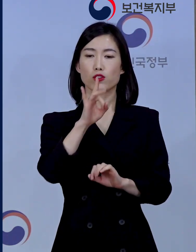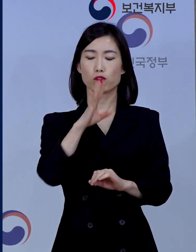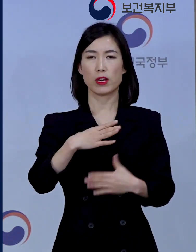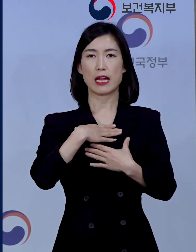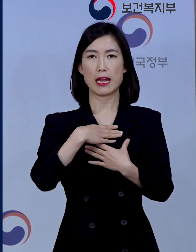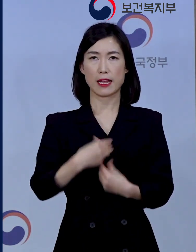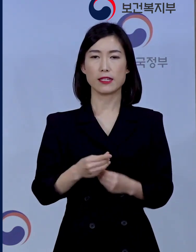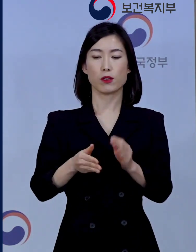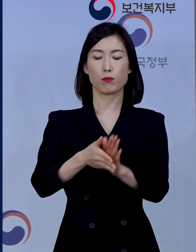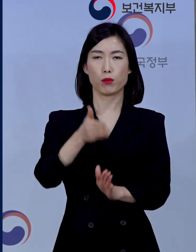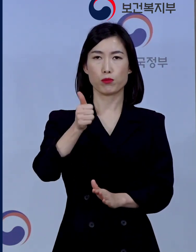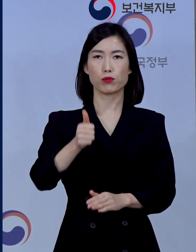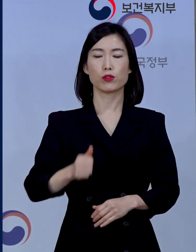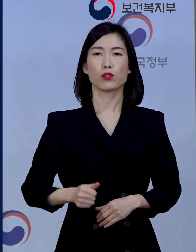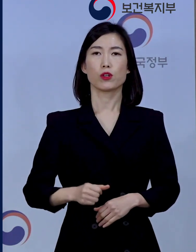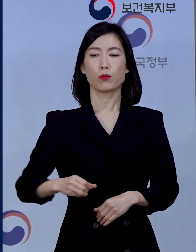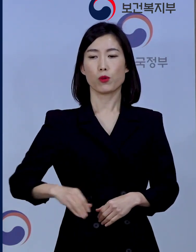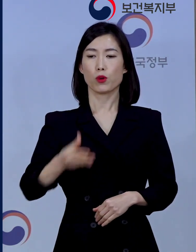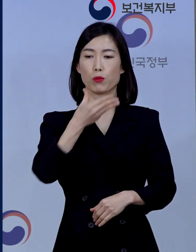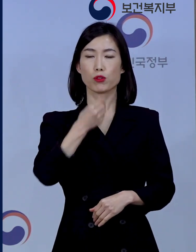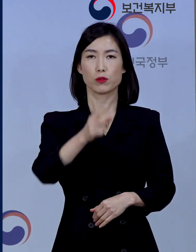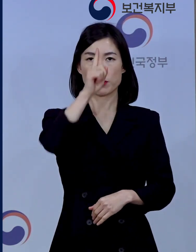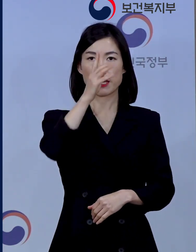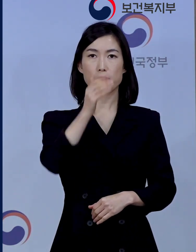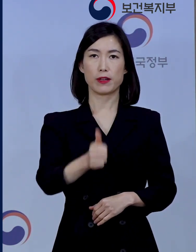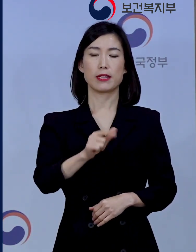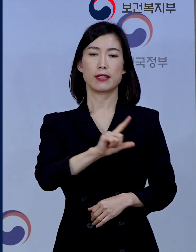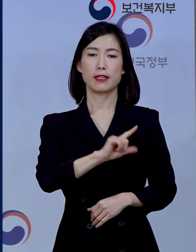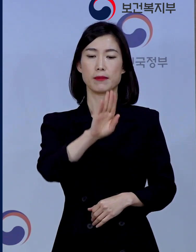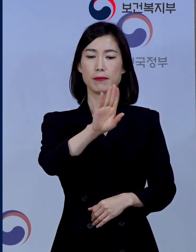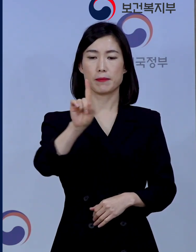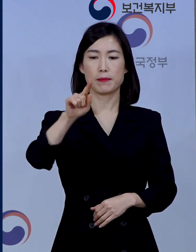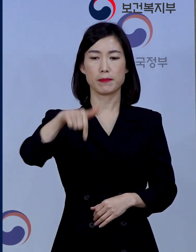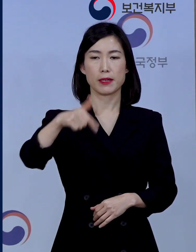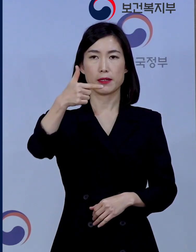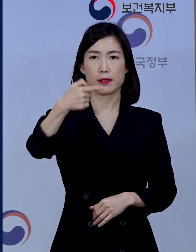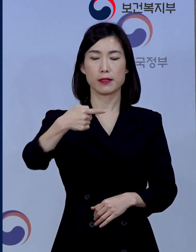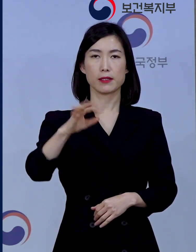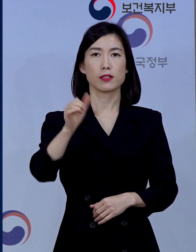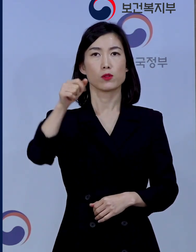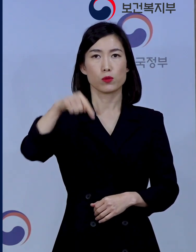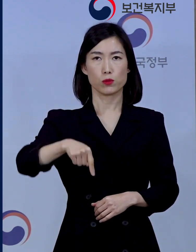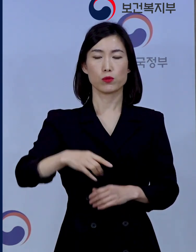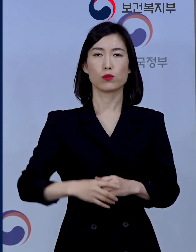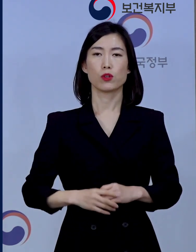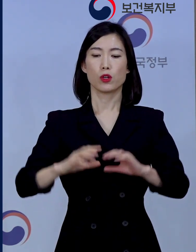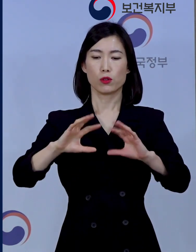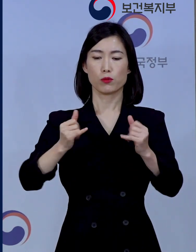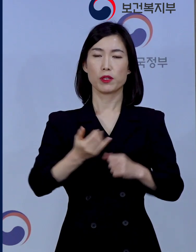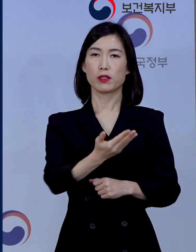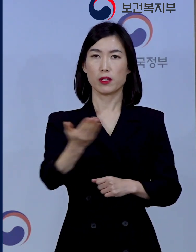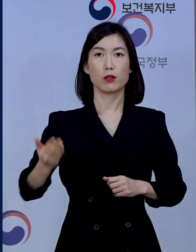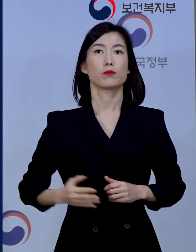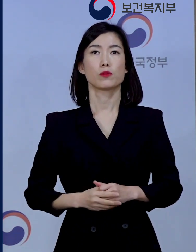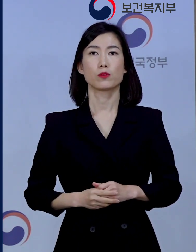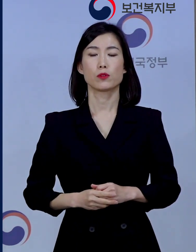코로나19 중앙재난안전대책본부 1차장 보건복지부 장관 박능호입니다. 국민